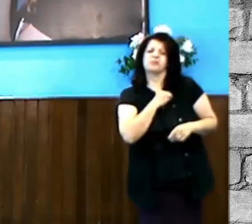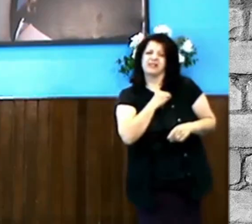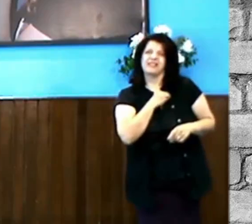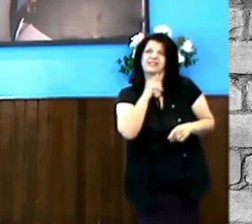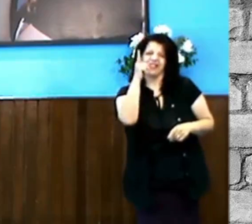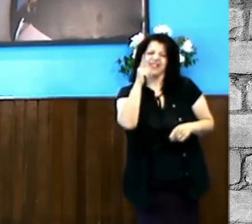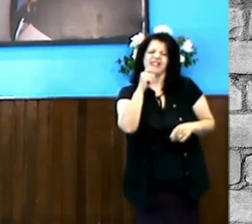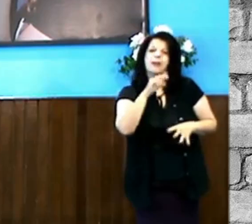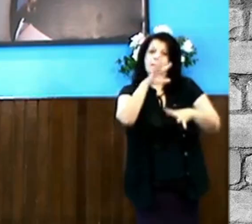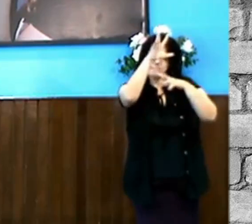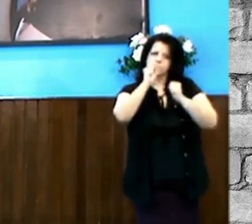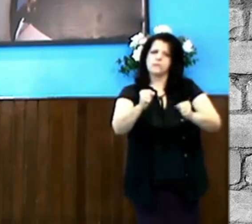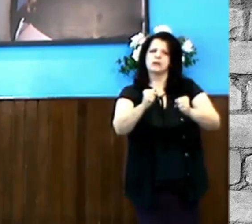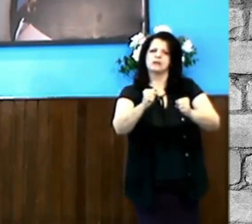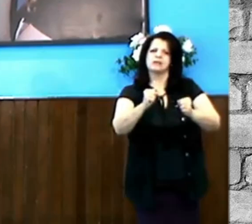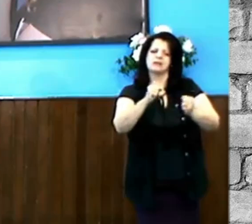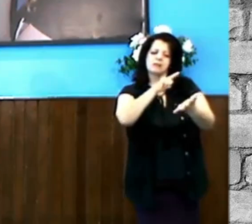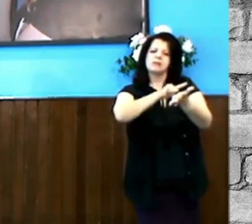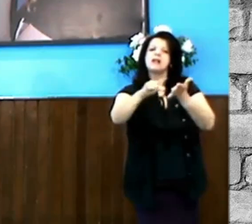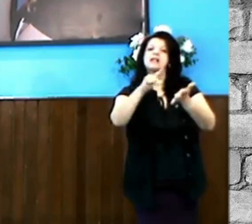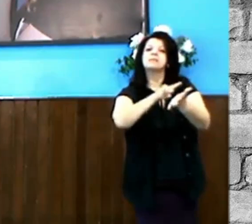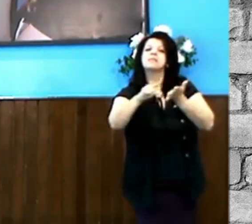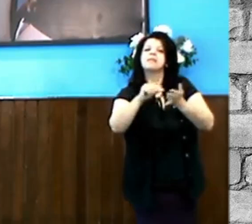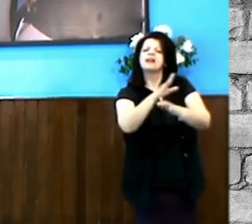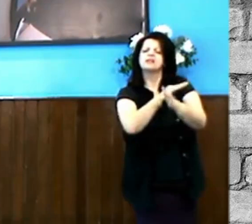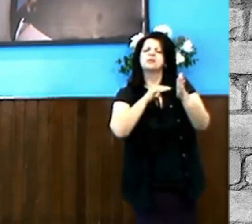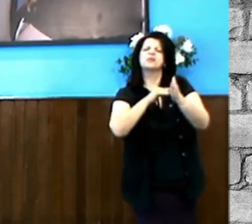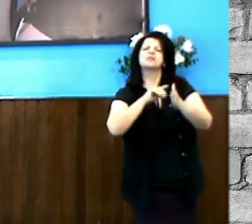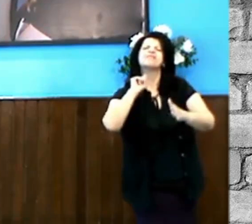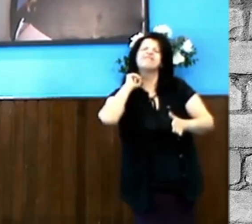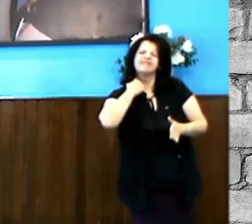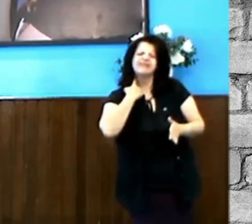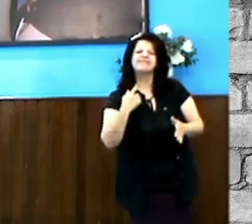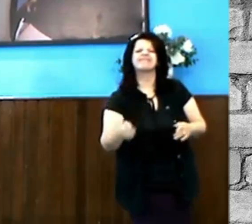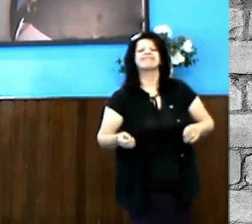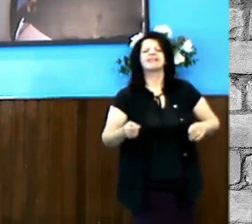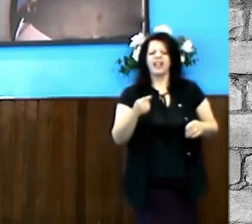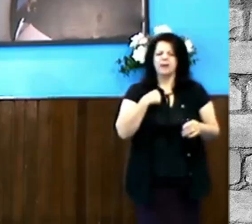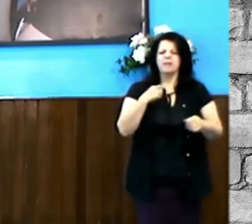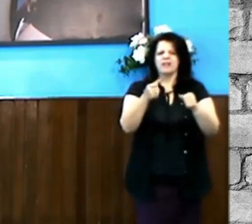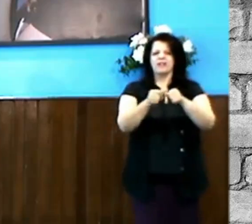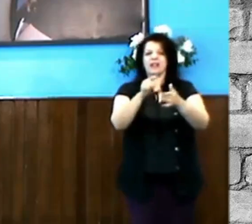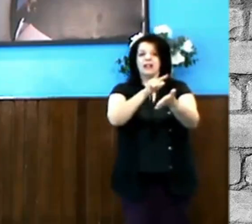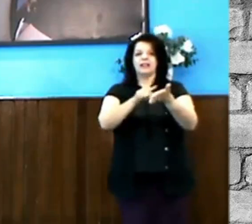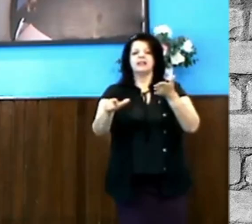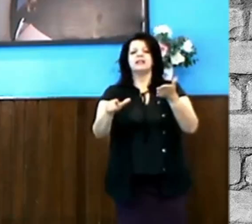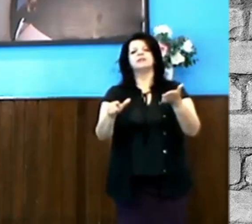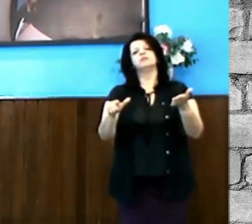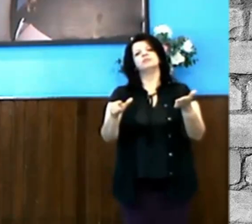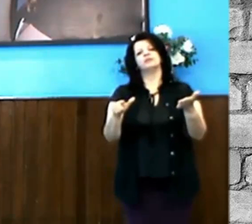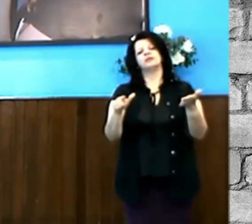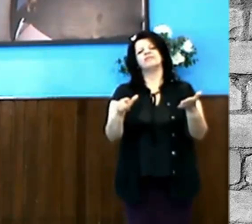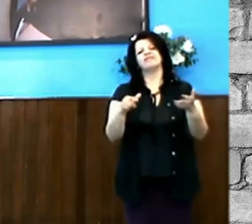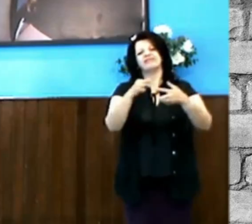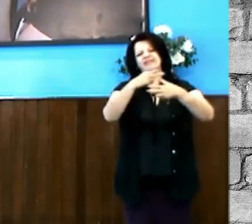toda injustiça. Para ser desintoxicado fisicamente, há uma série de fatores que vão desde o próprio